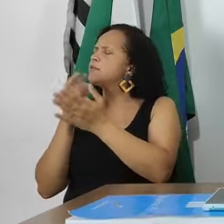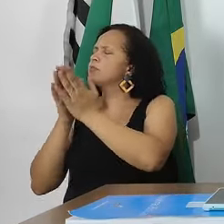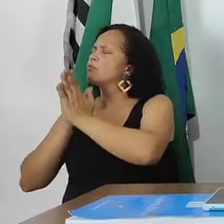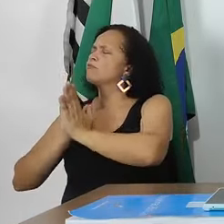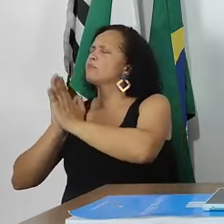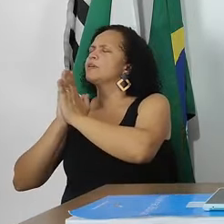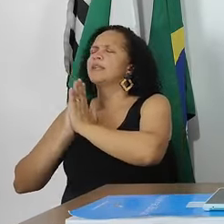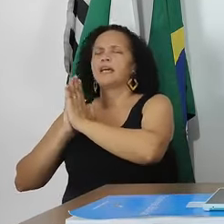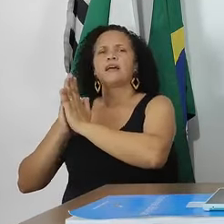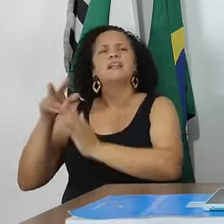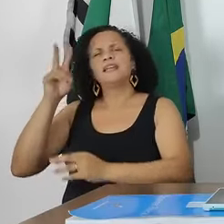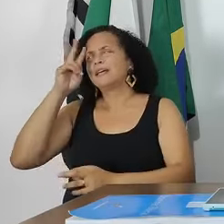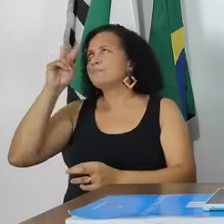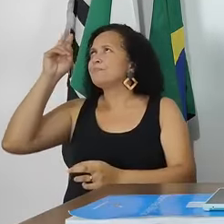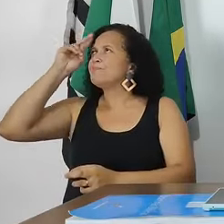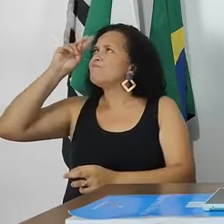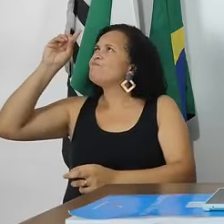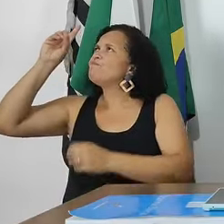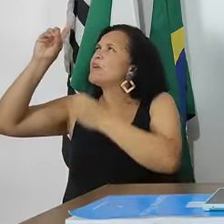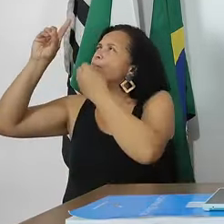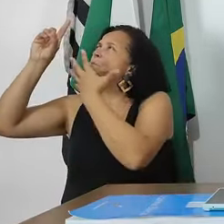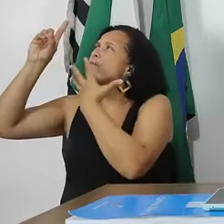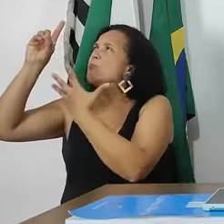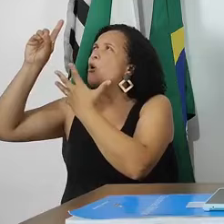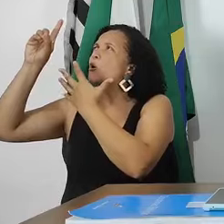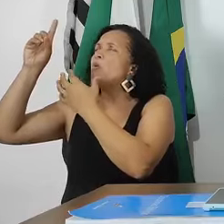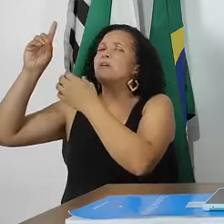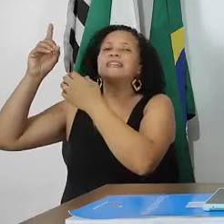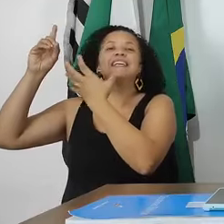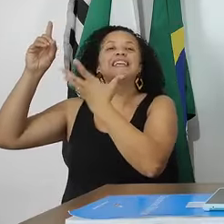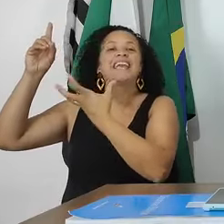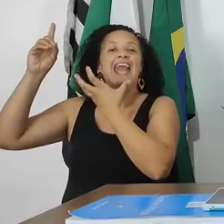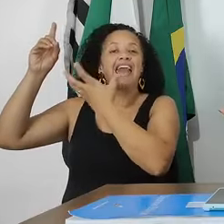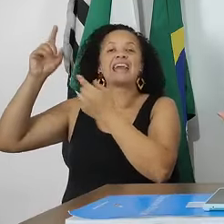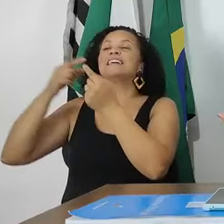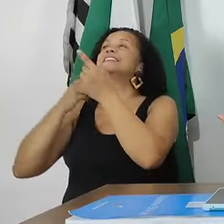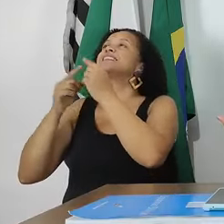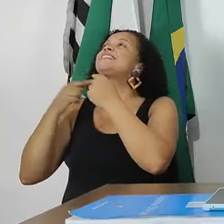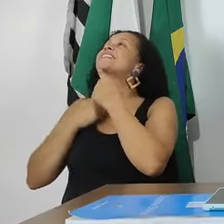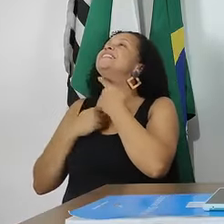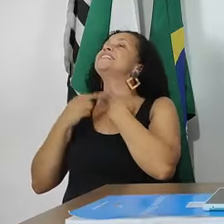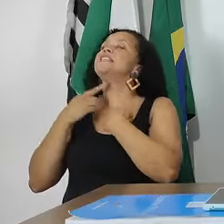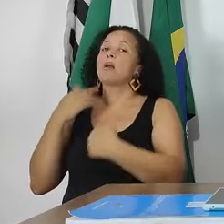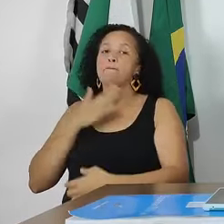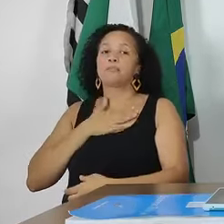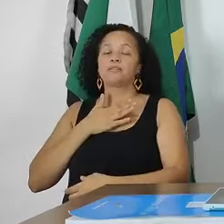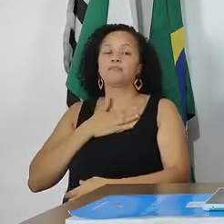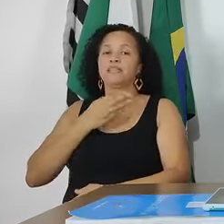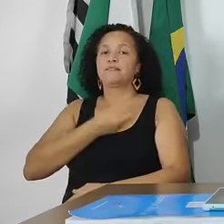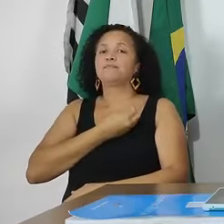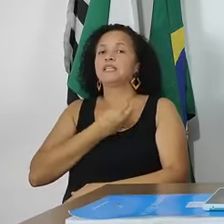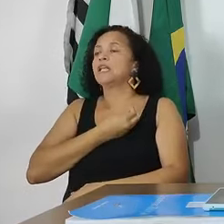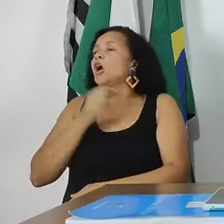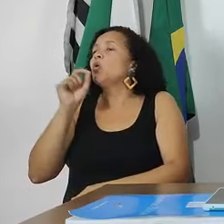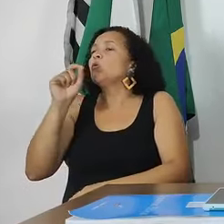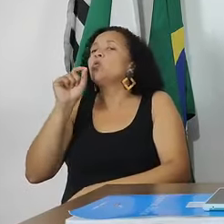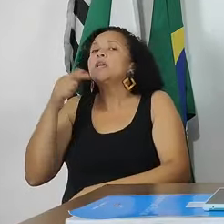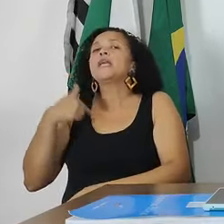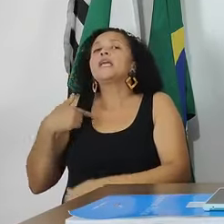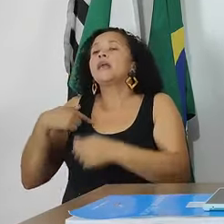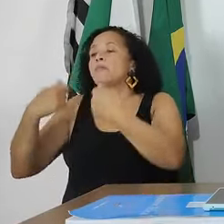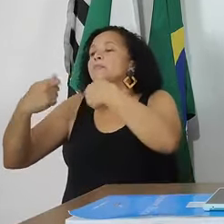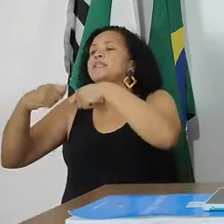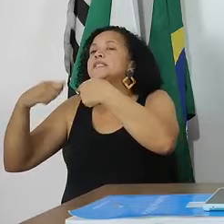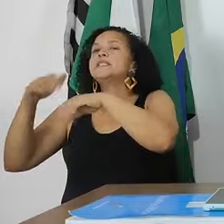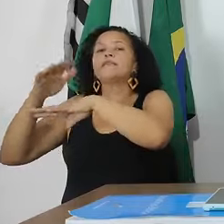bom, o que Deus tem preparado para mim, qual é o meu plano, qual é o meu propósito, Senhor, Senhor, eu estou aqui para fazer a tua vontade, eu